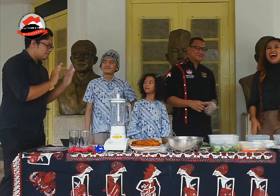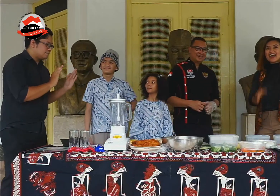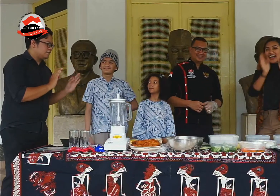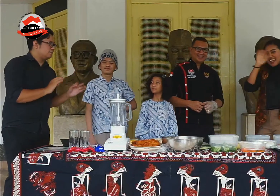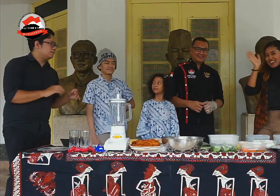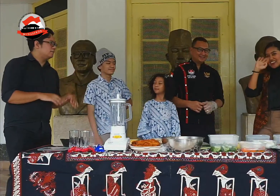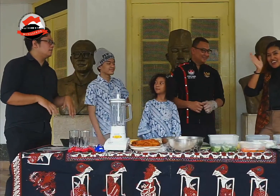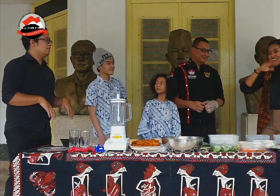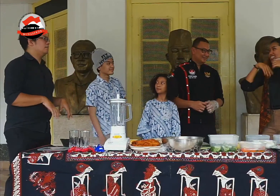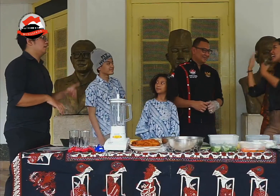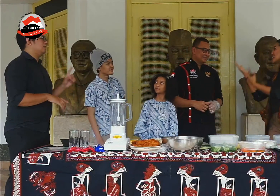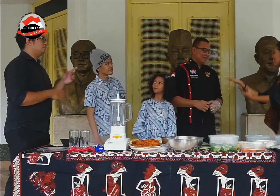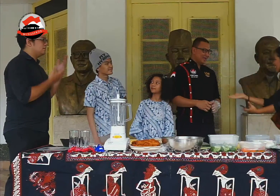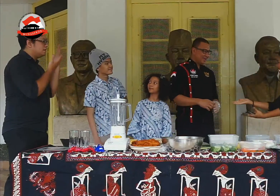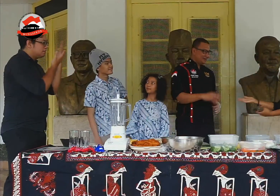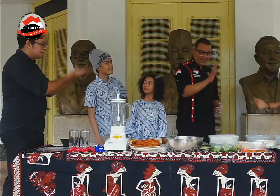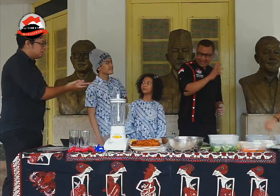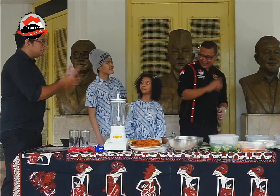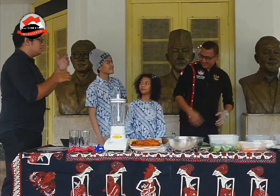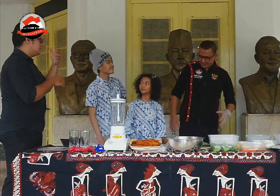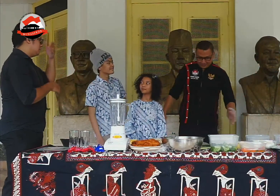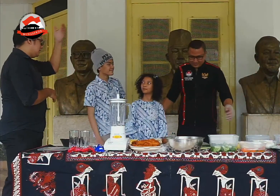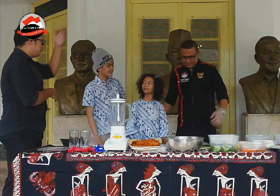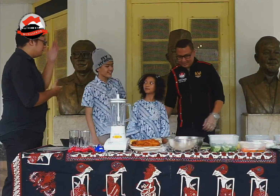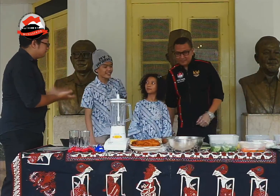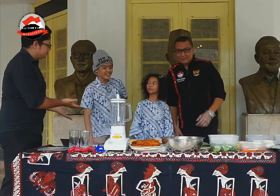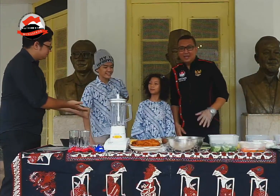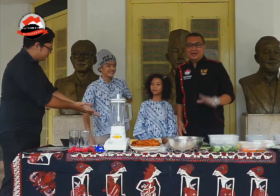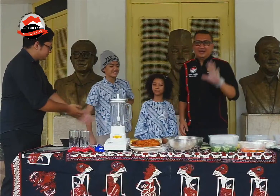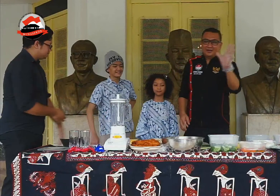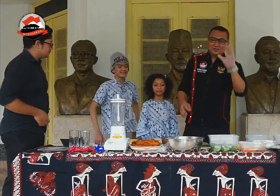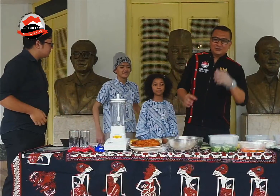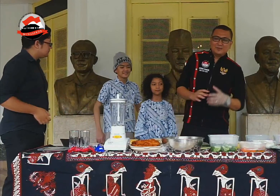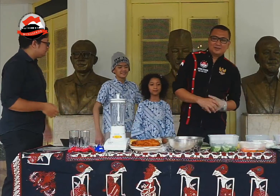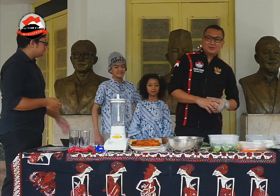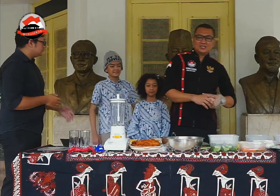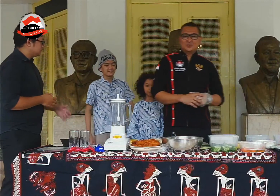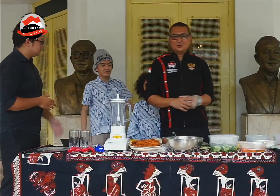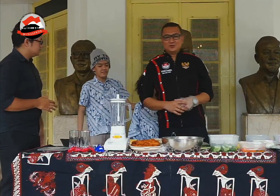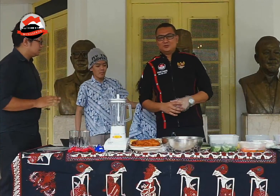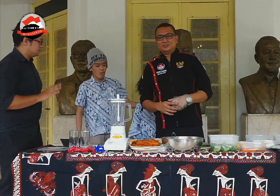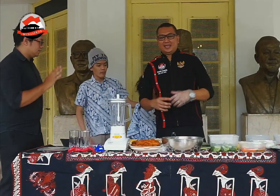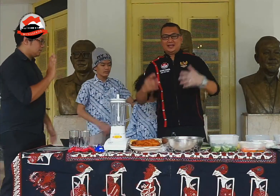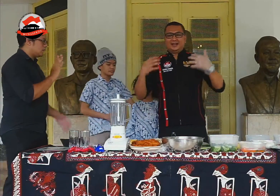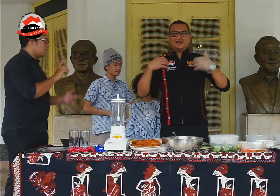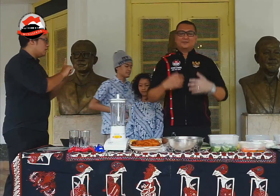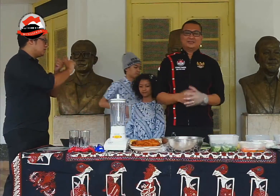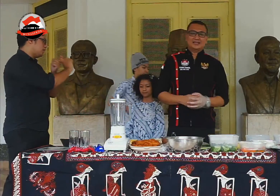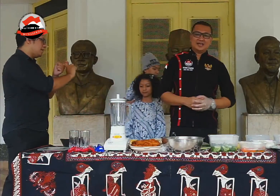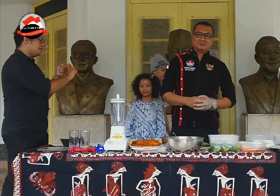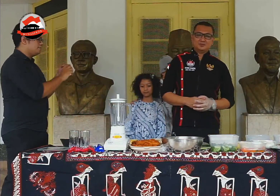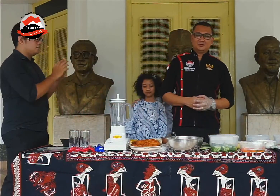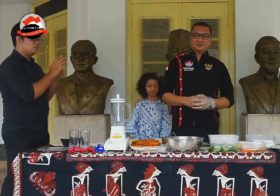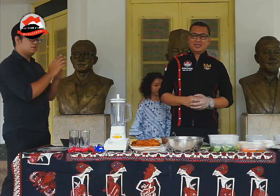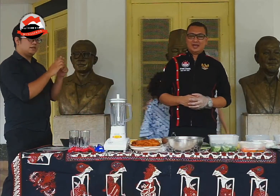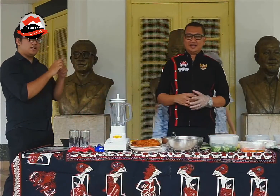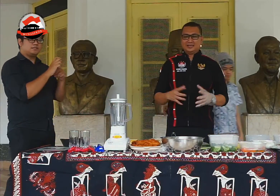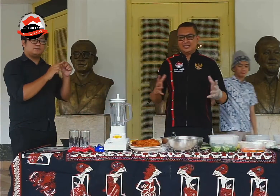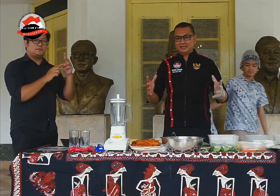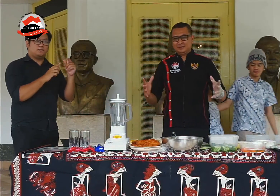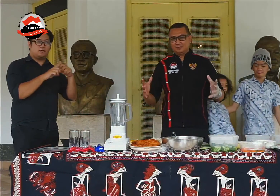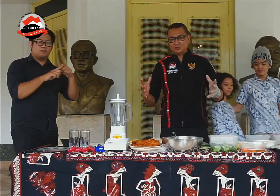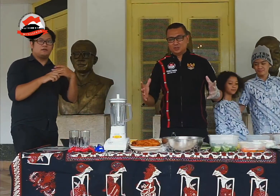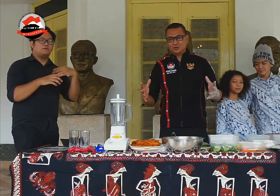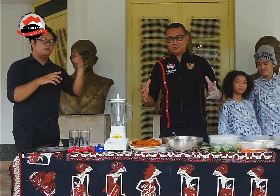Thank you banget. Oke, kalau gitu silakan Chef Henry. Oke, bye. Yuk, sini. Halo Sobat Munas Pro, saya dengan Henry Petra Syamsul, saya ada